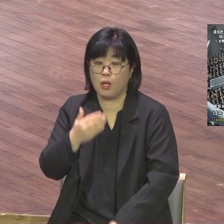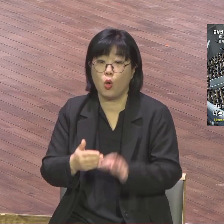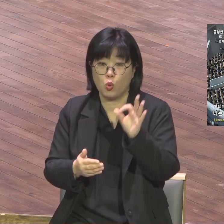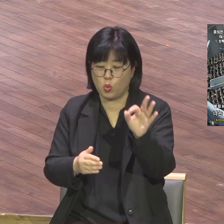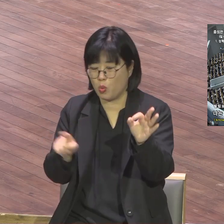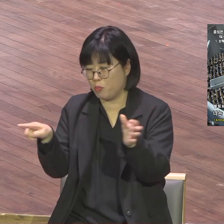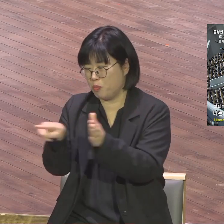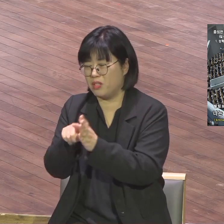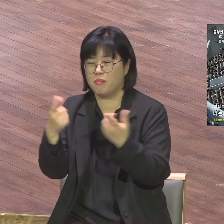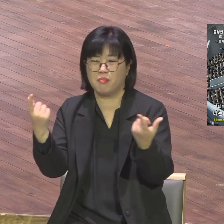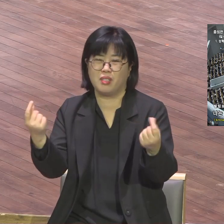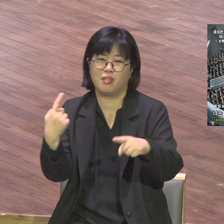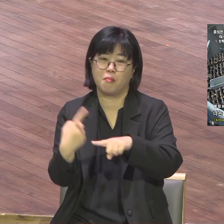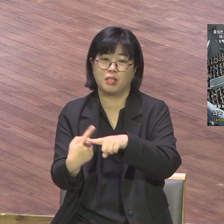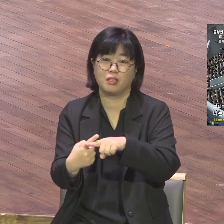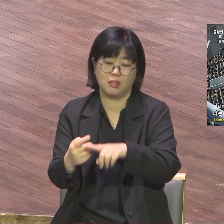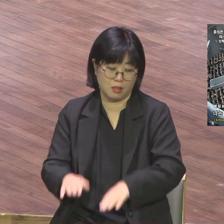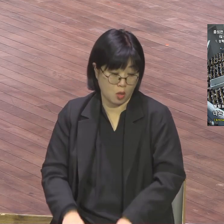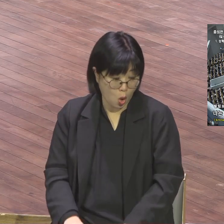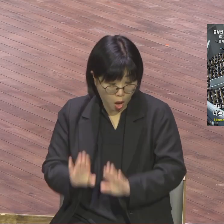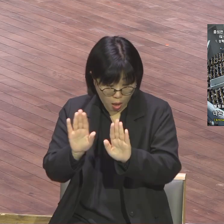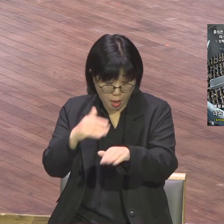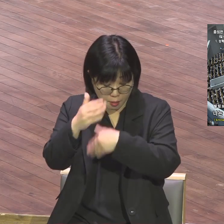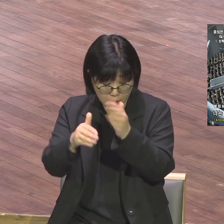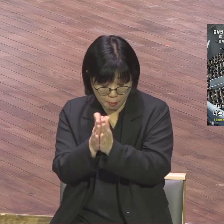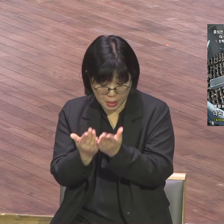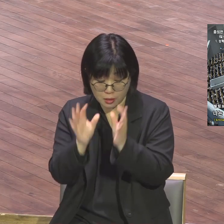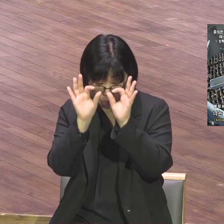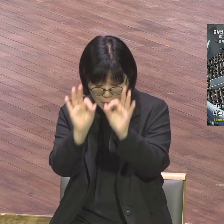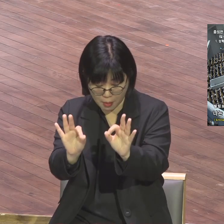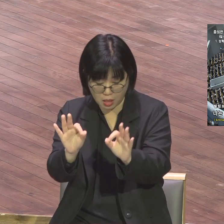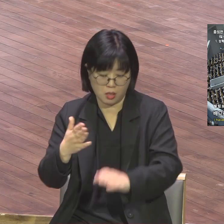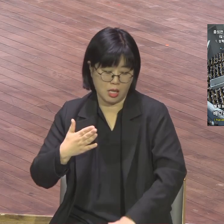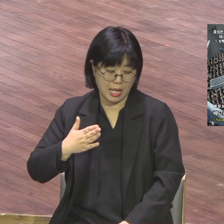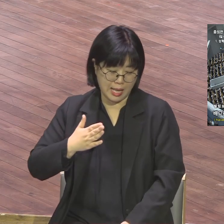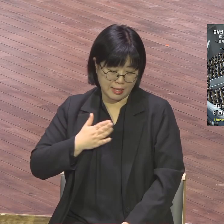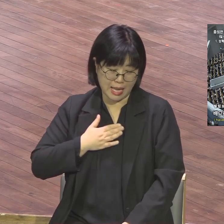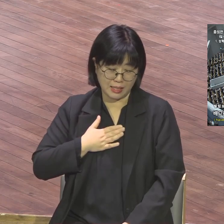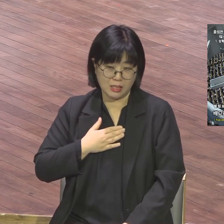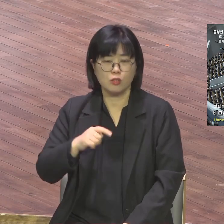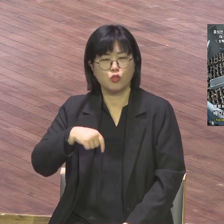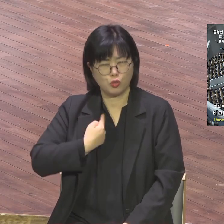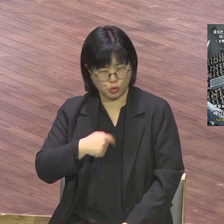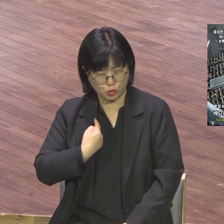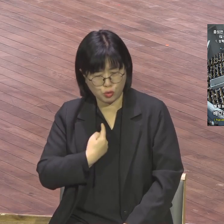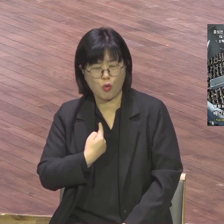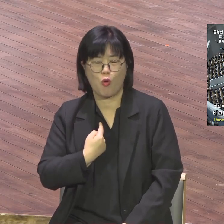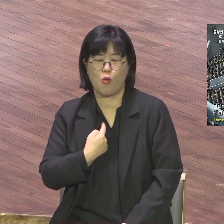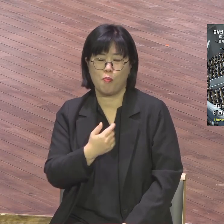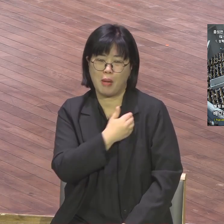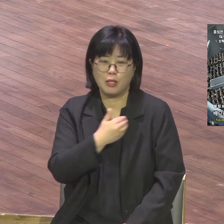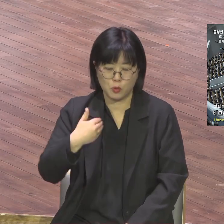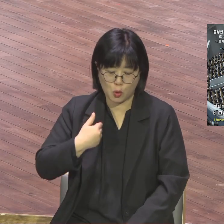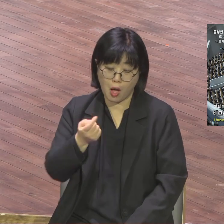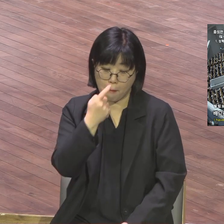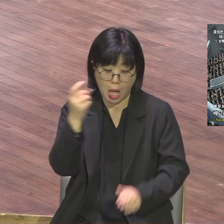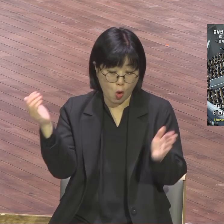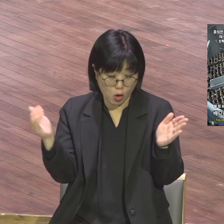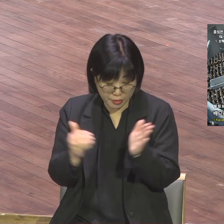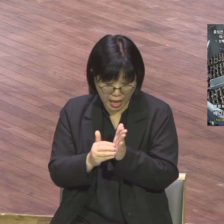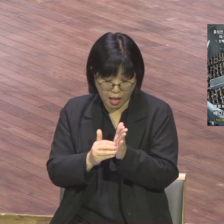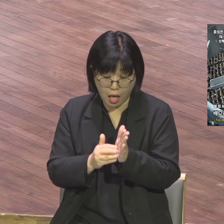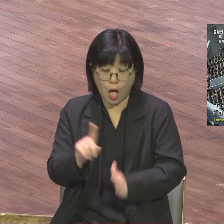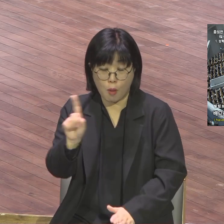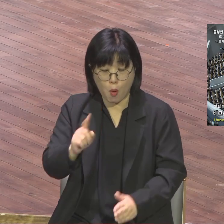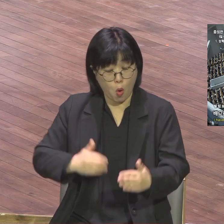나는 비천에 처할 줄도 알고 풍부에 처할 줄도 알아 모든 일과 배부름과 배고픔과 풍부와 궁핍에도